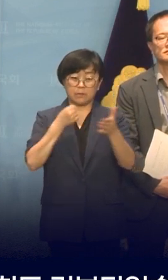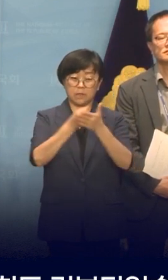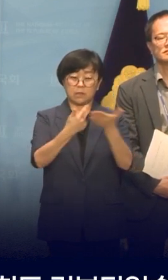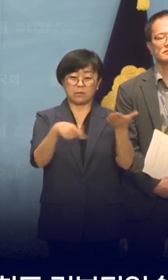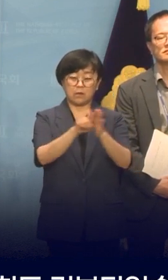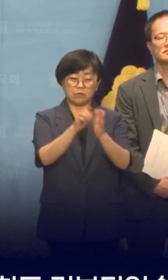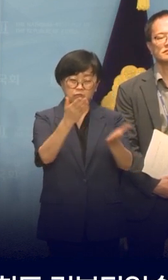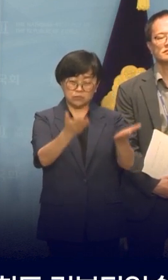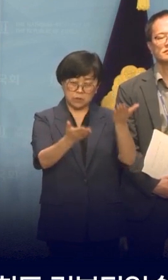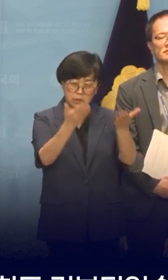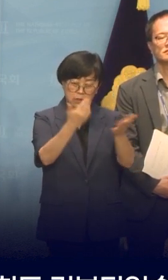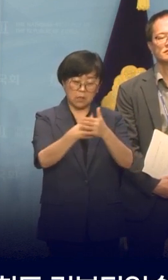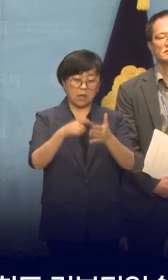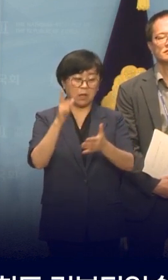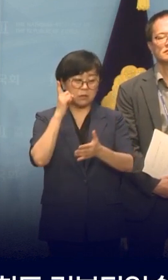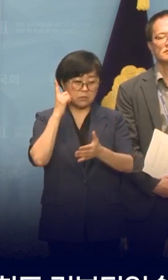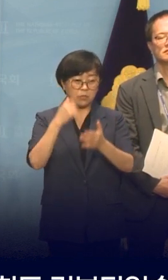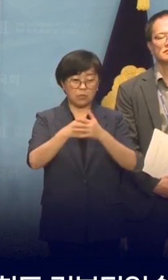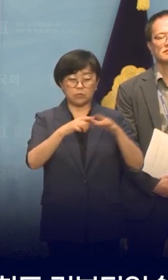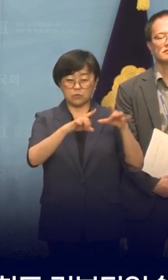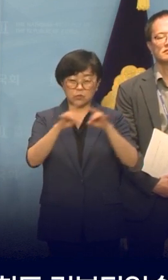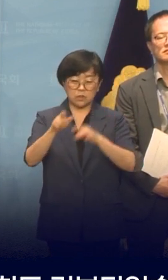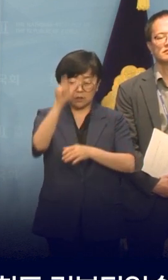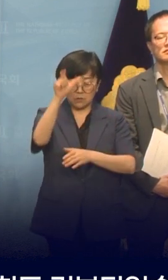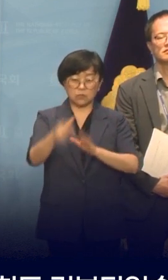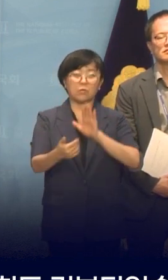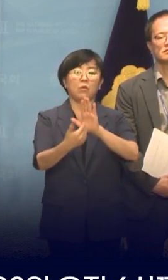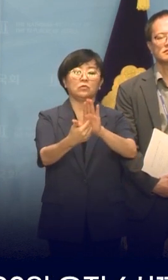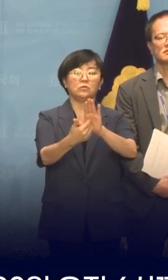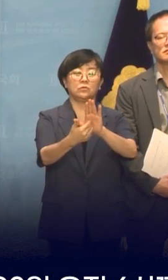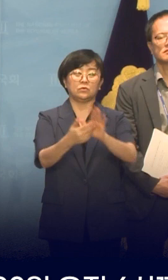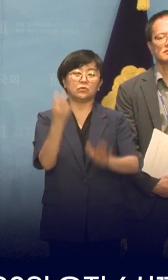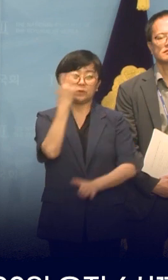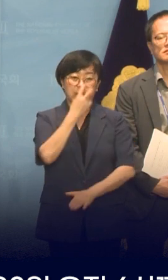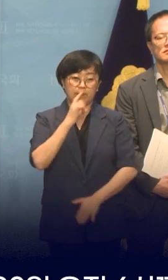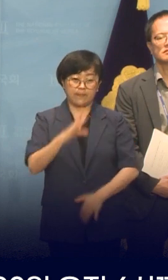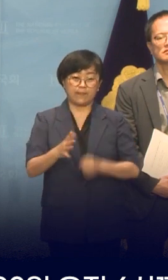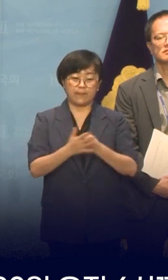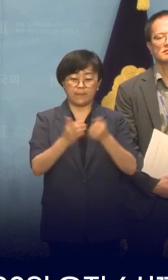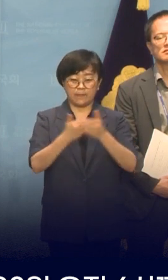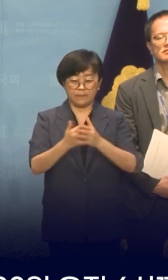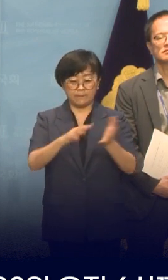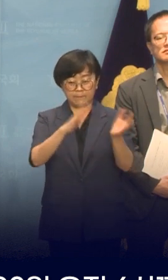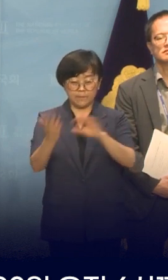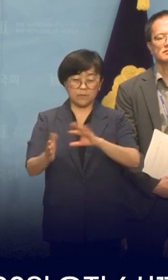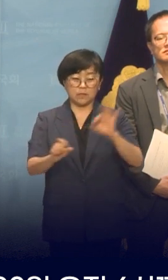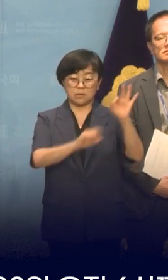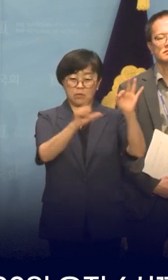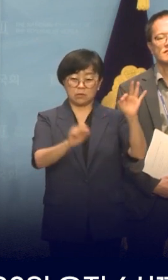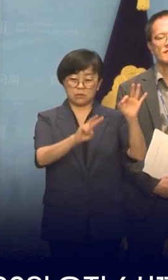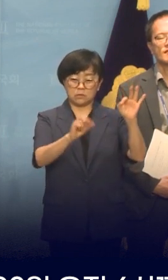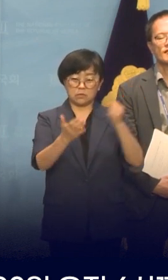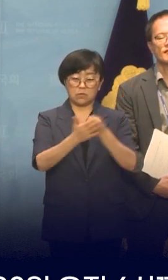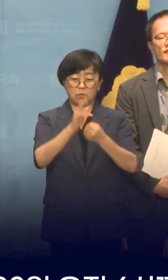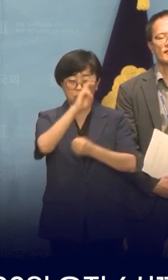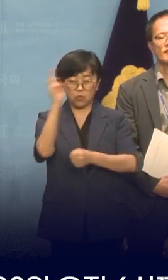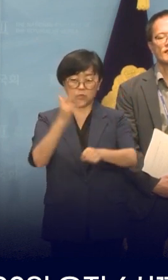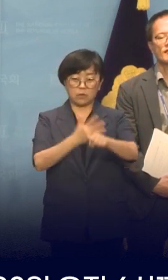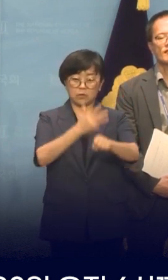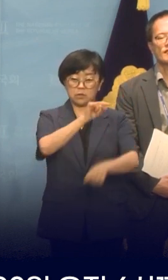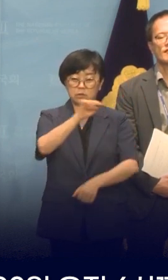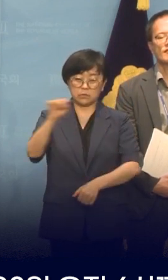보기 위한 휴대전화 통신기록 조회도 거부되었습니다 참사 당일인 10월 29일 오후